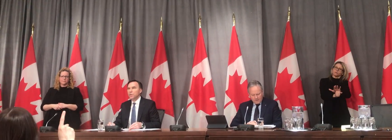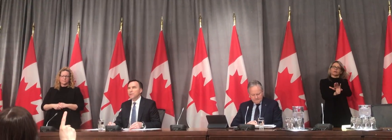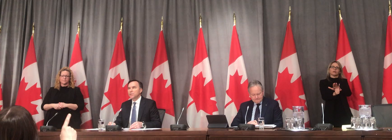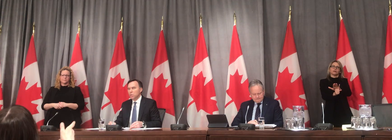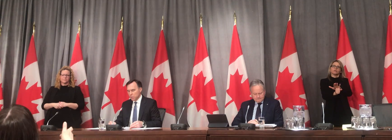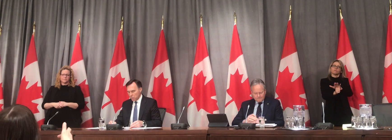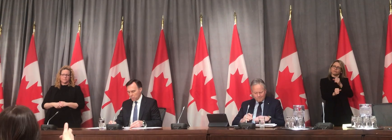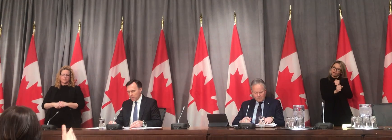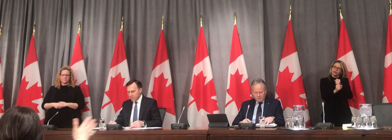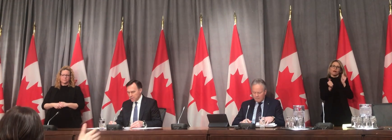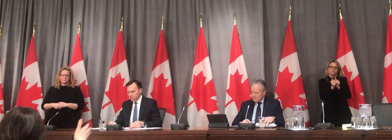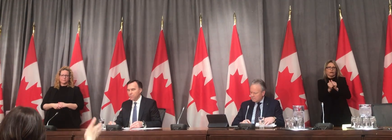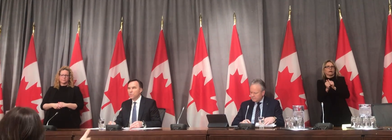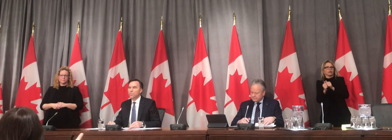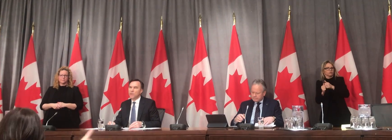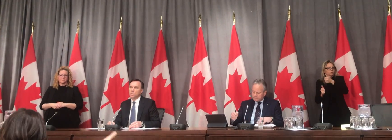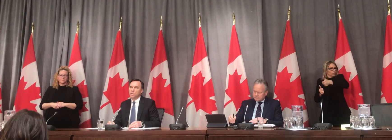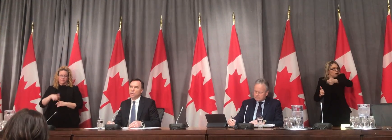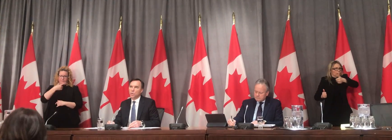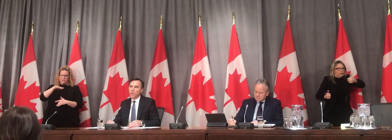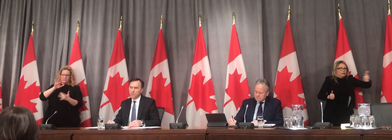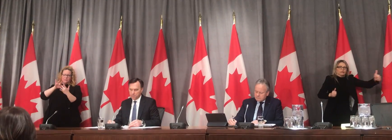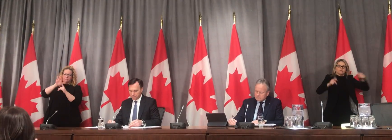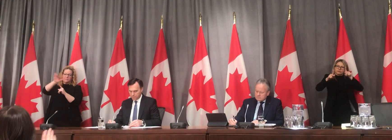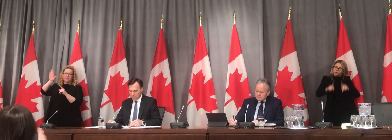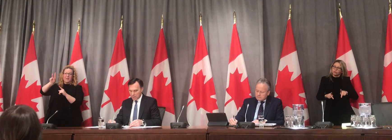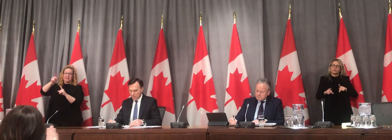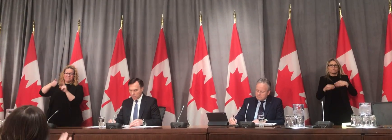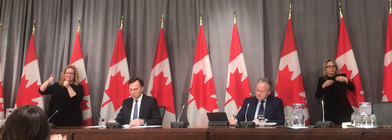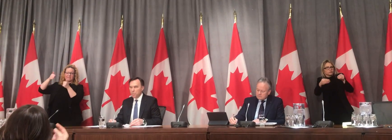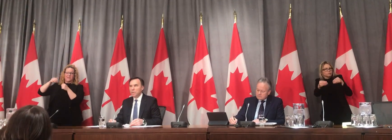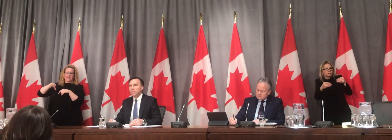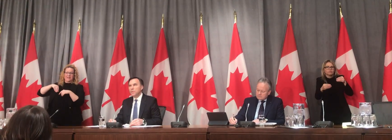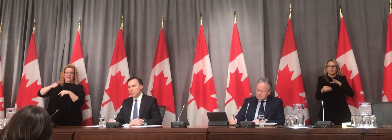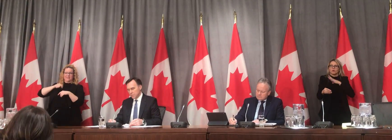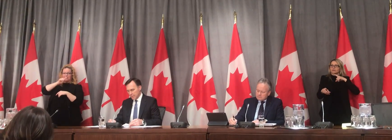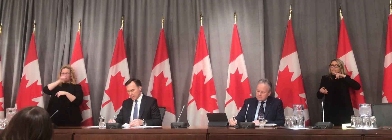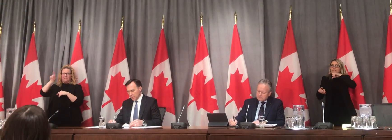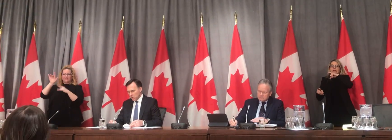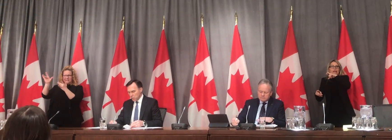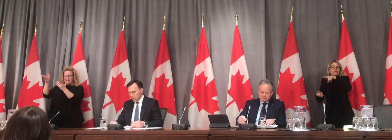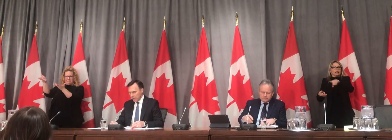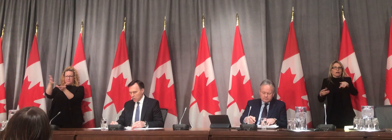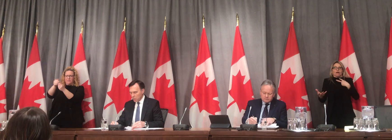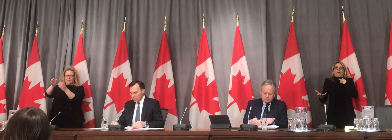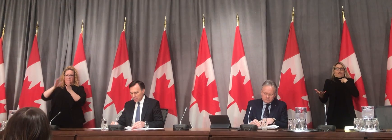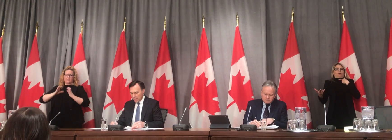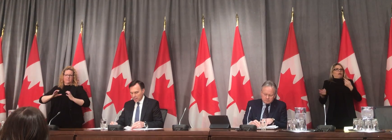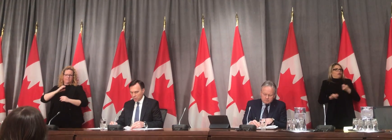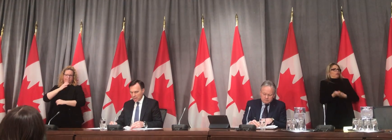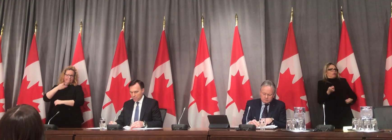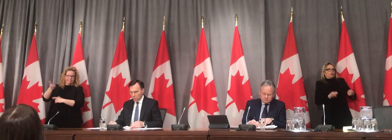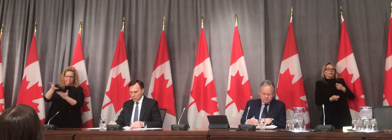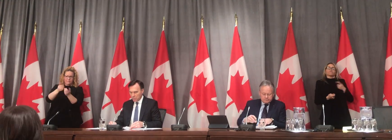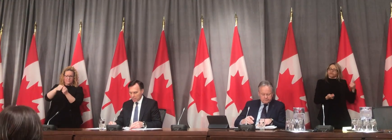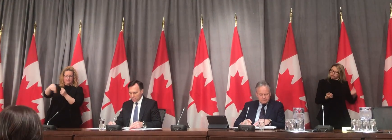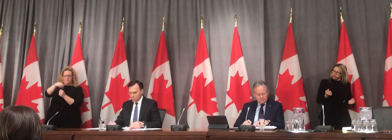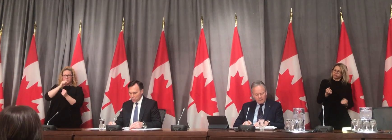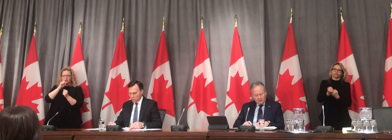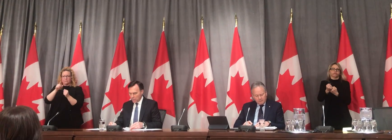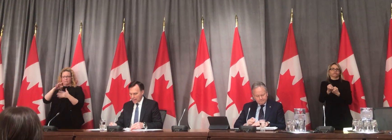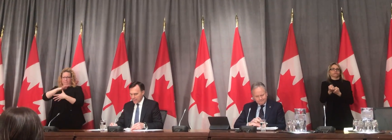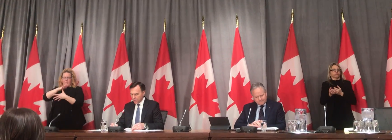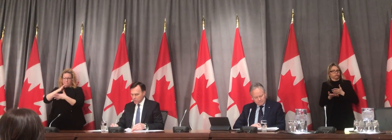pour fournir des solutions flexibles face aux difficultés. Dans un premier temps, ce soutien comprendra un rapport de